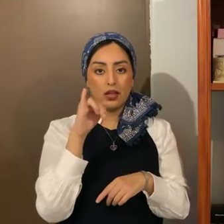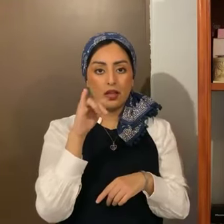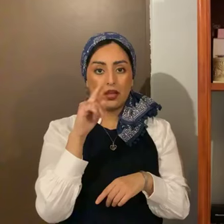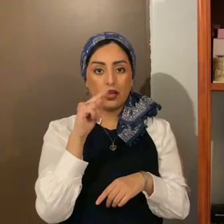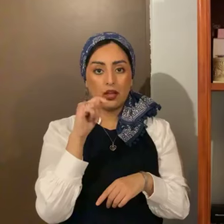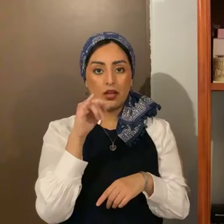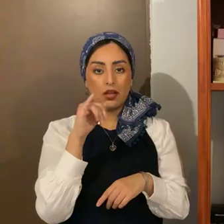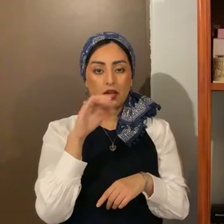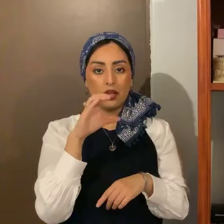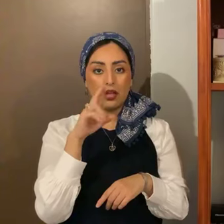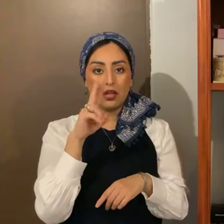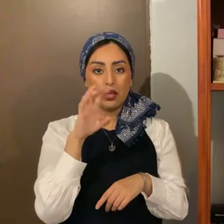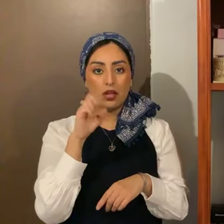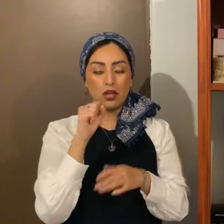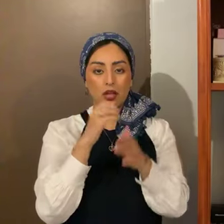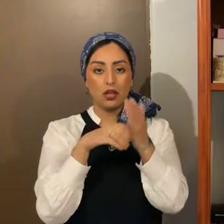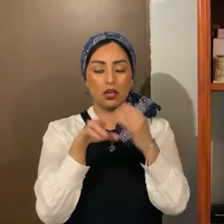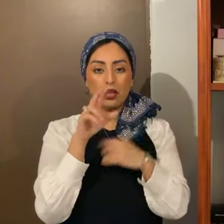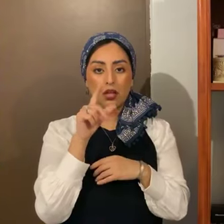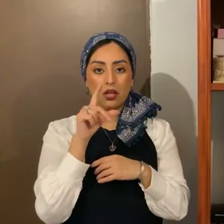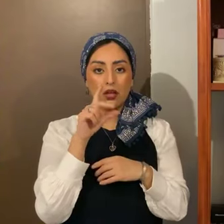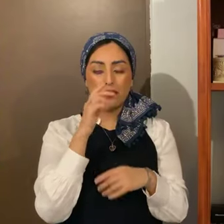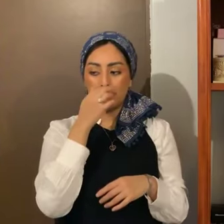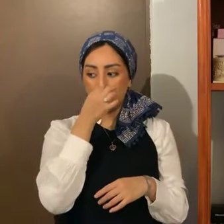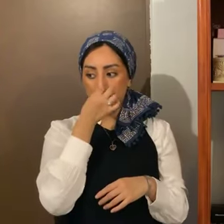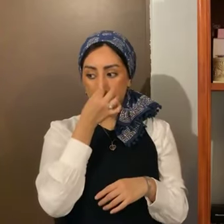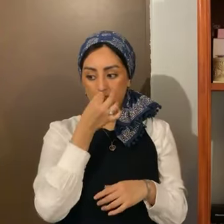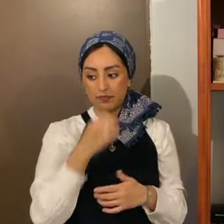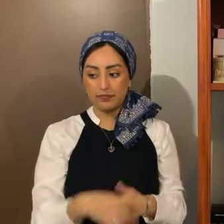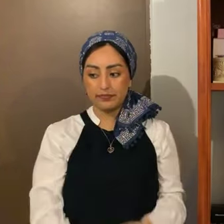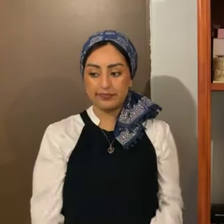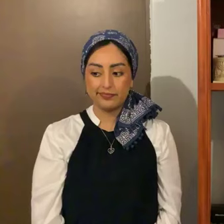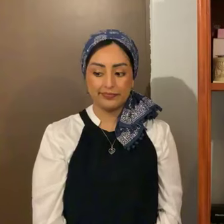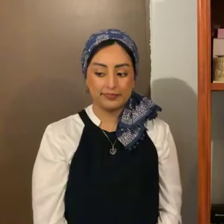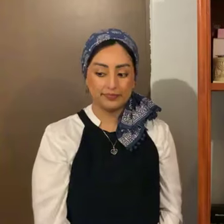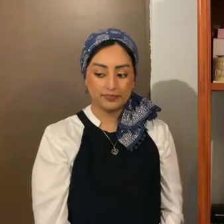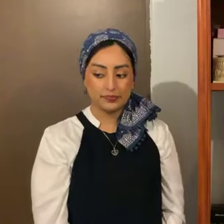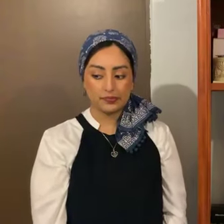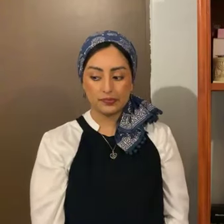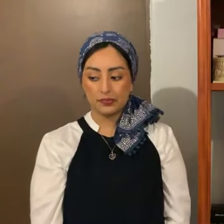Levítico 23. Vamos para el Levítico 23,